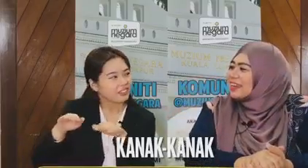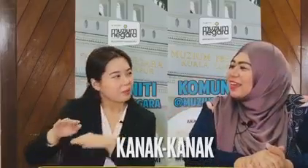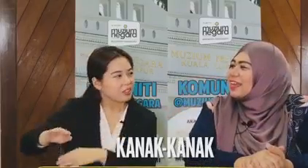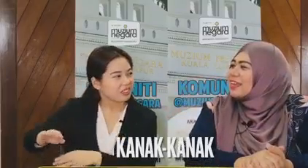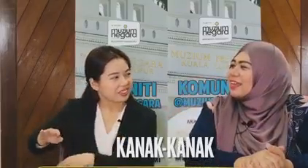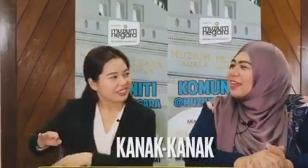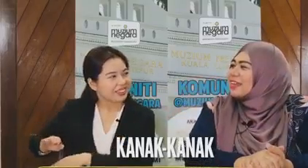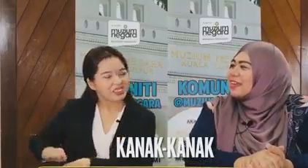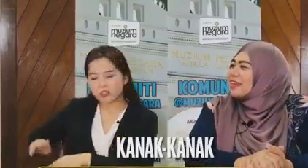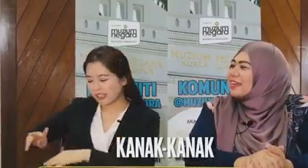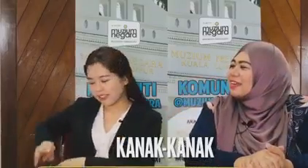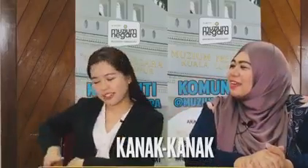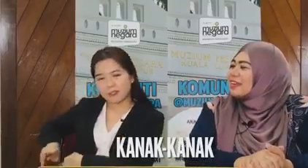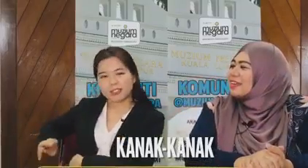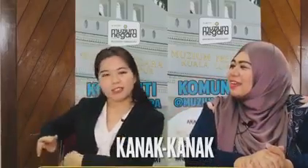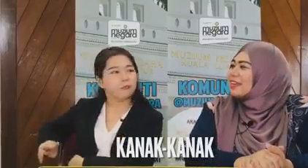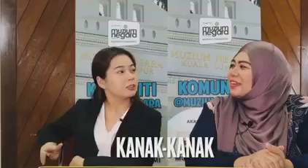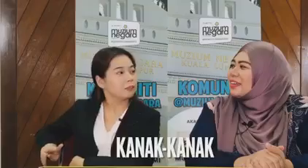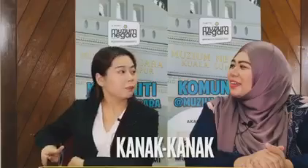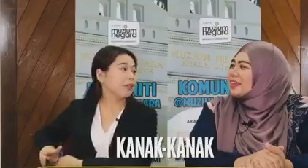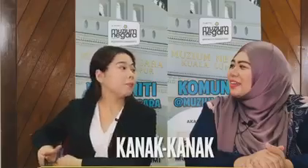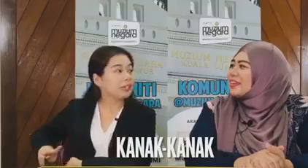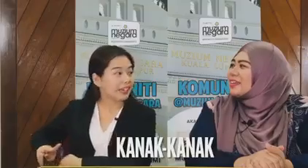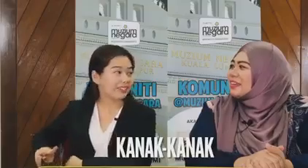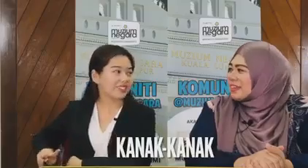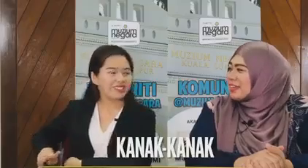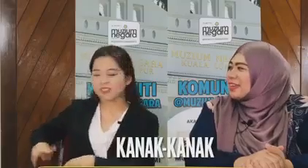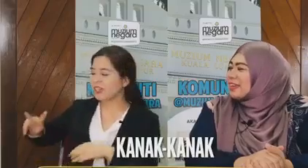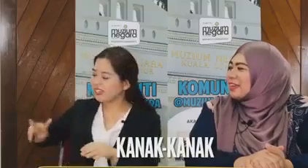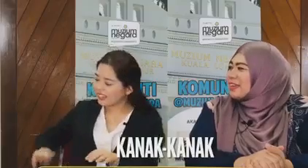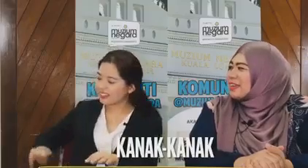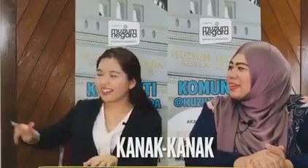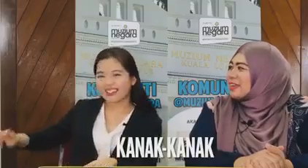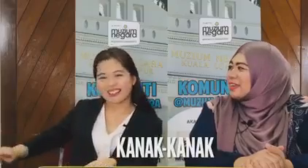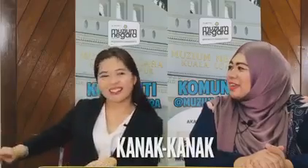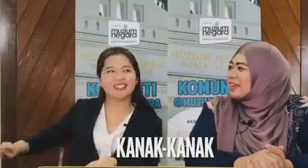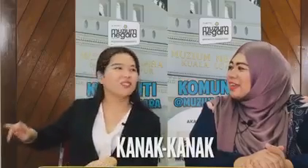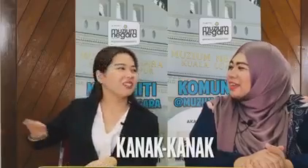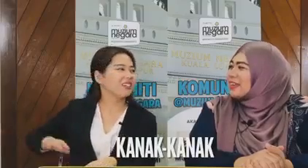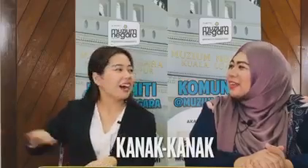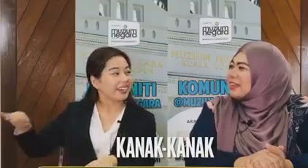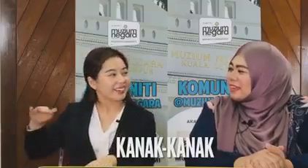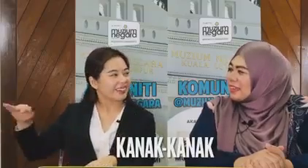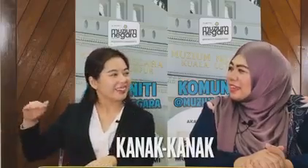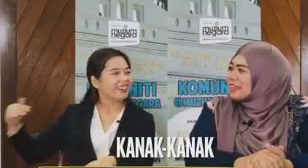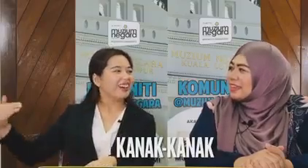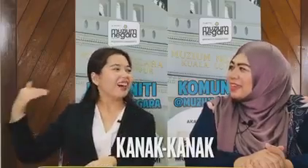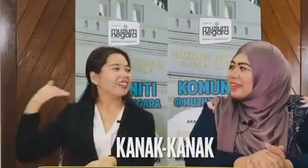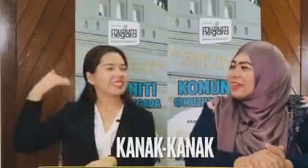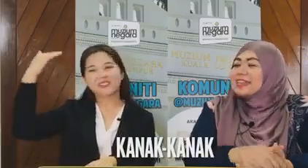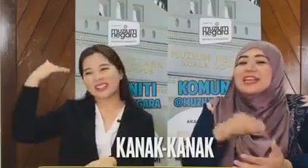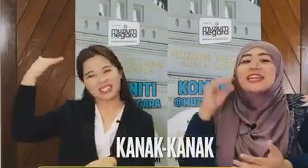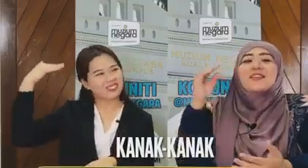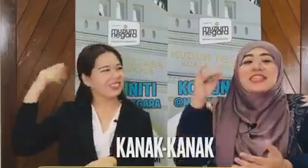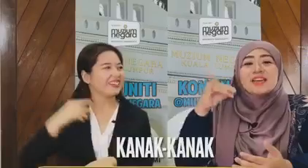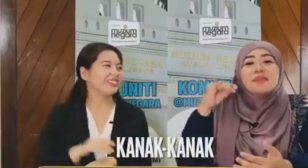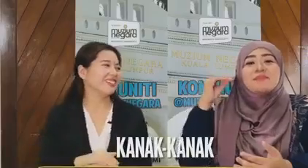punya ketinggian. So, kat tepi pinggang tu, kita buat kanak-kanak. Dia punya height kita. Tak sampai. Tadi dewasa kat pipi